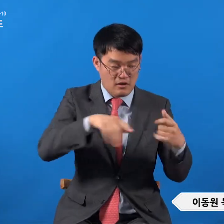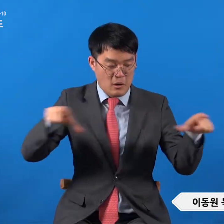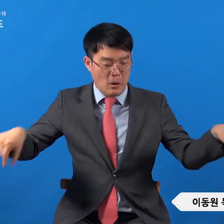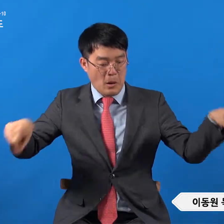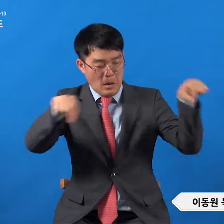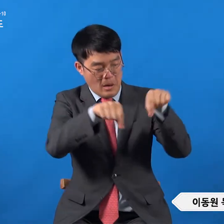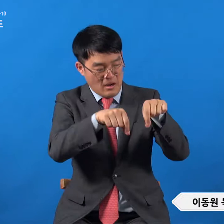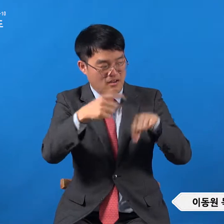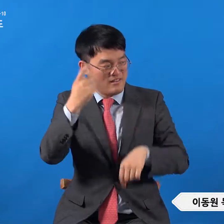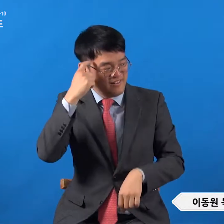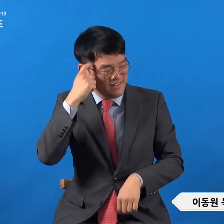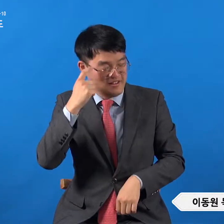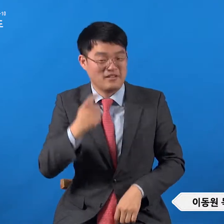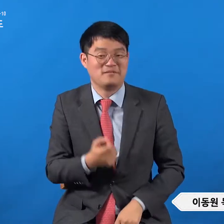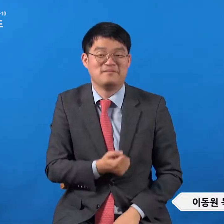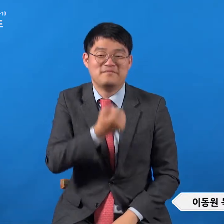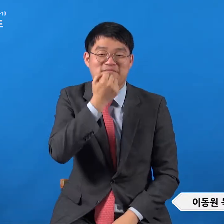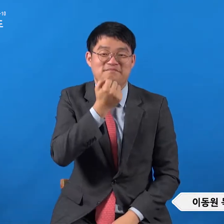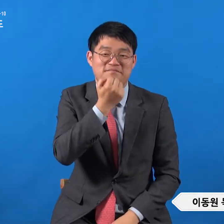제가.